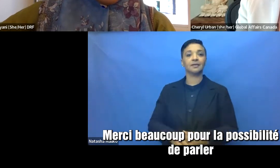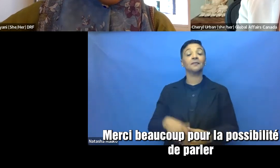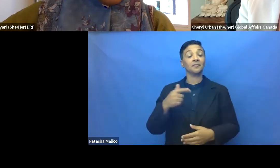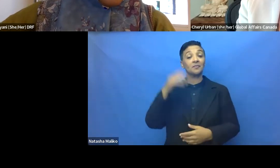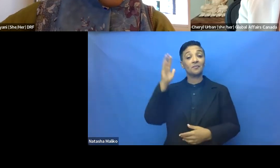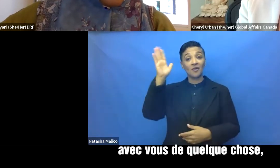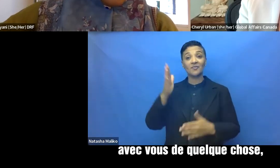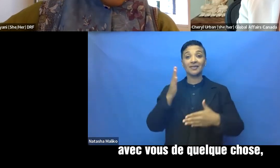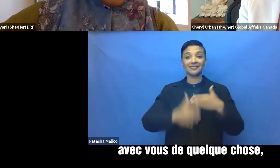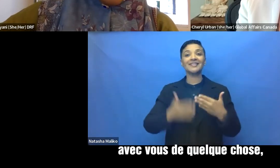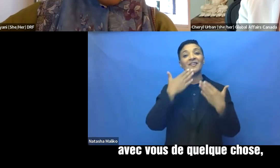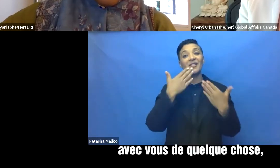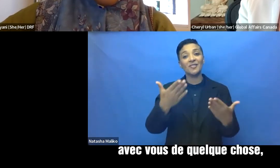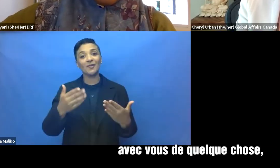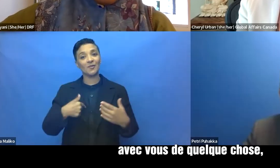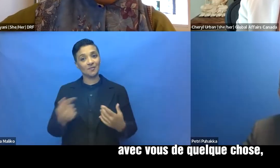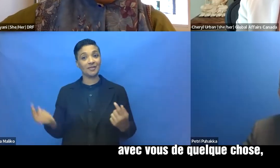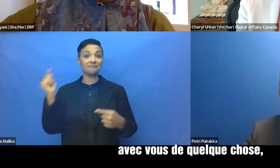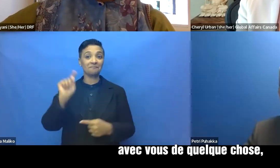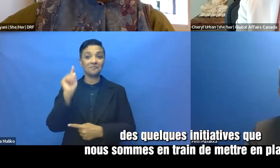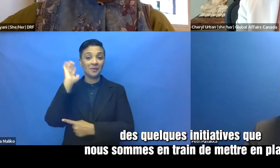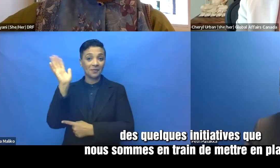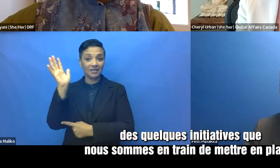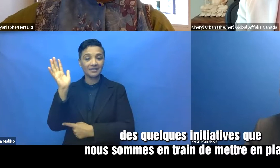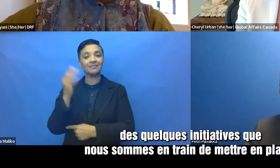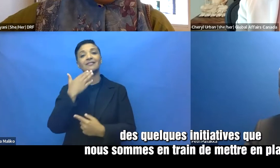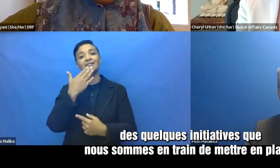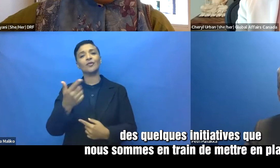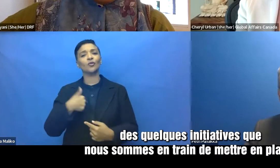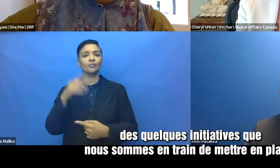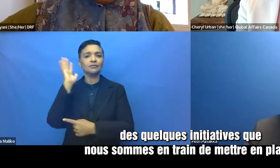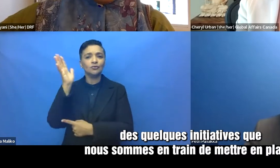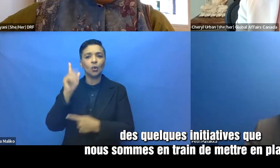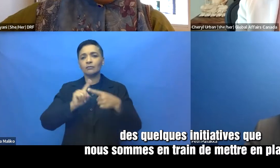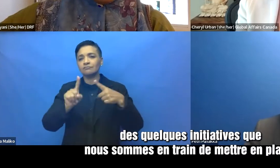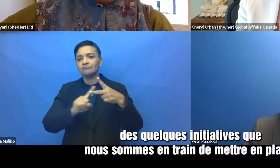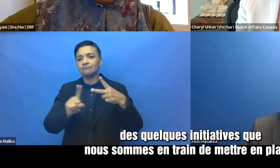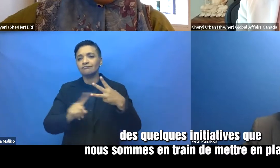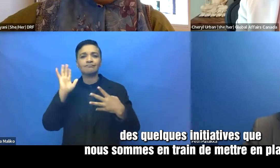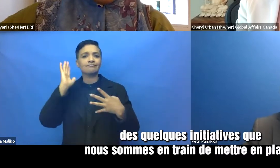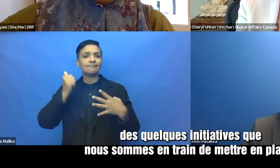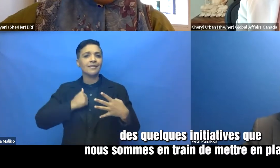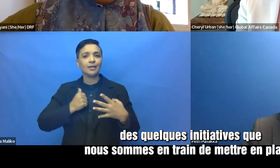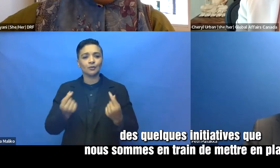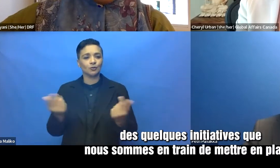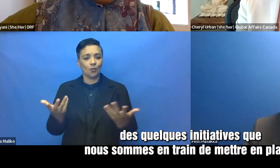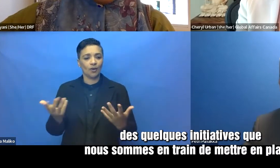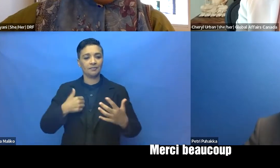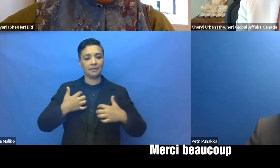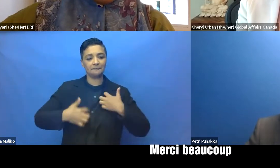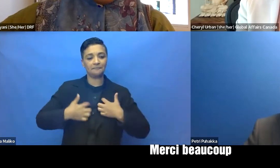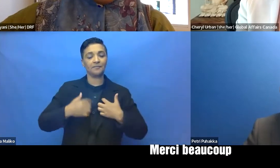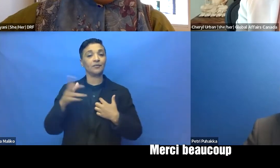vais conclure en ce moment. Je remercie beaucoup pour la possibilité de parler avec vous de quelques